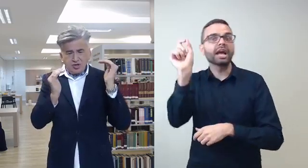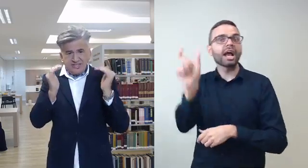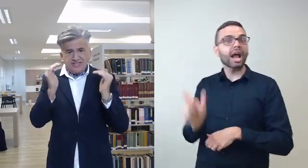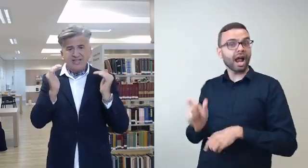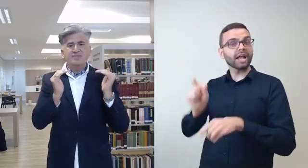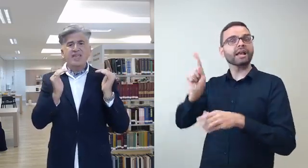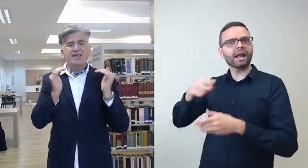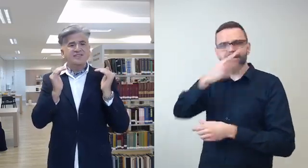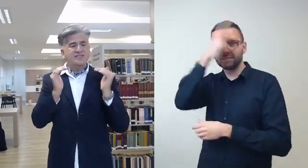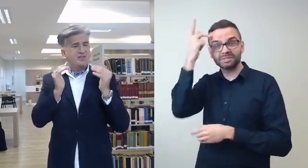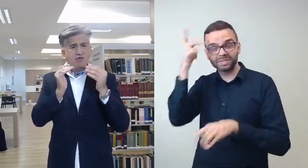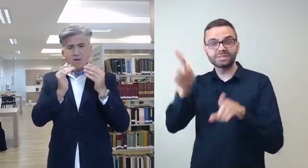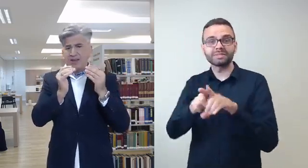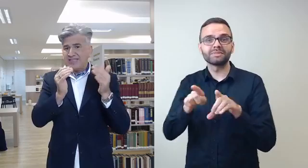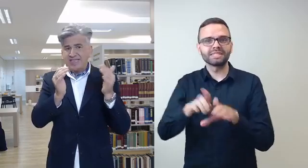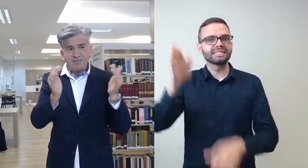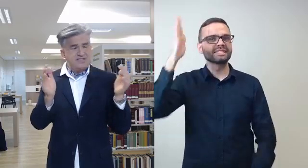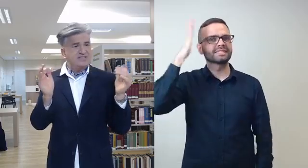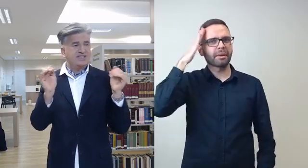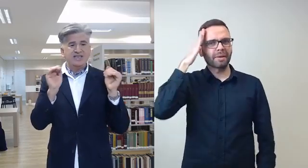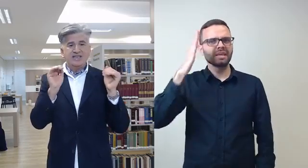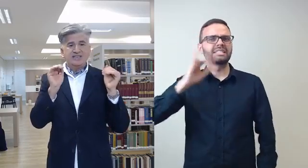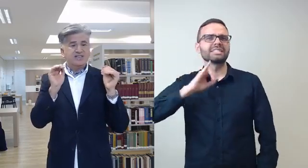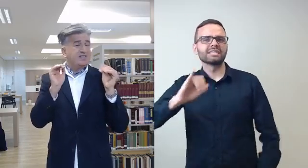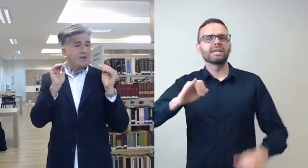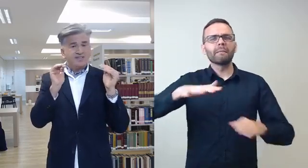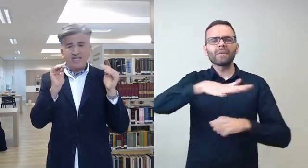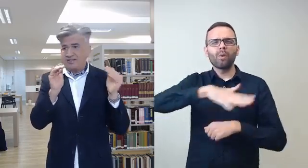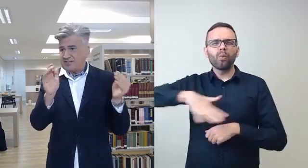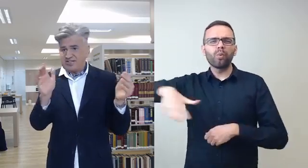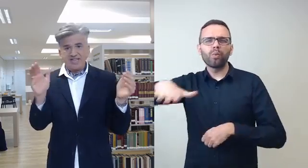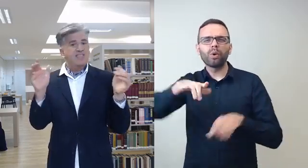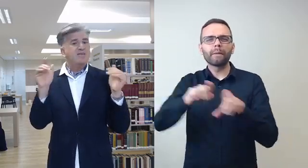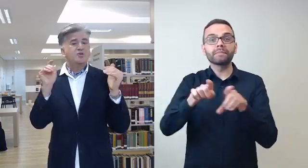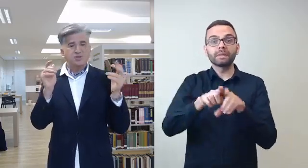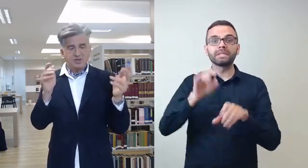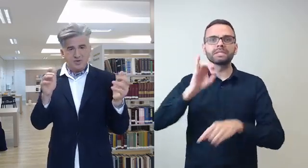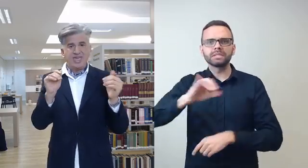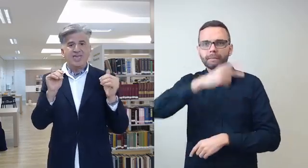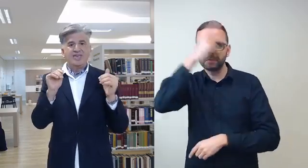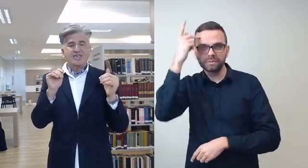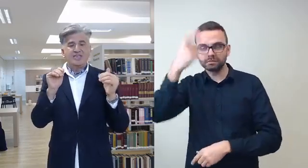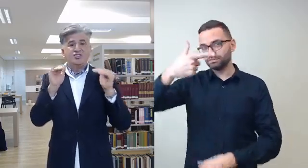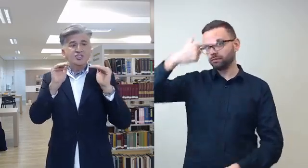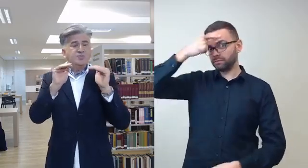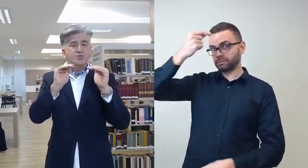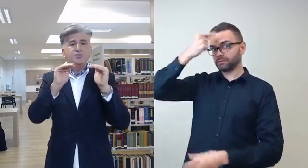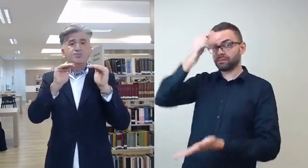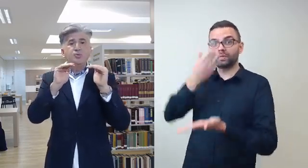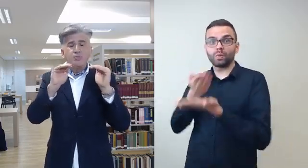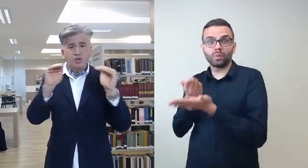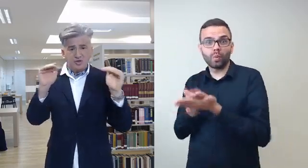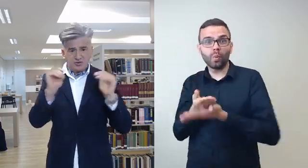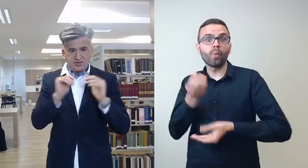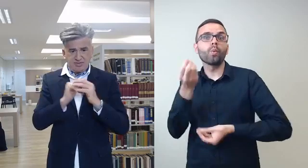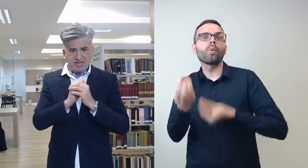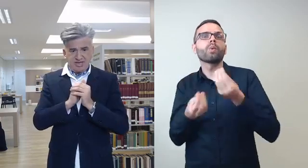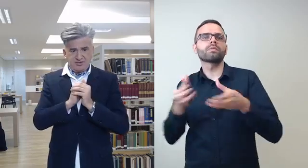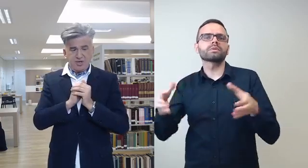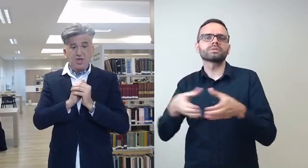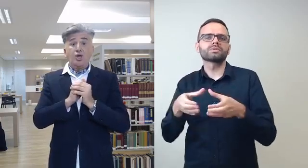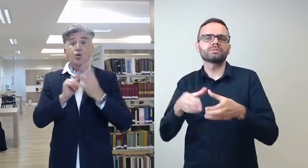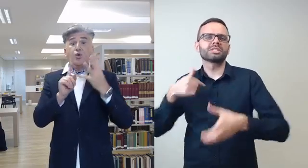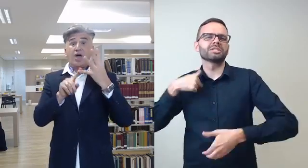de cognição delas? Se eu tenho uma plateia mista, se essa plateia é só de acadêmicos ou não é, que tipo de público eu estou